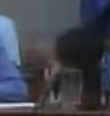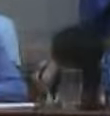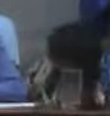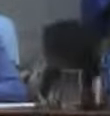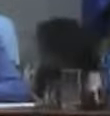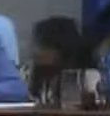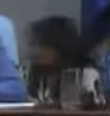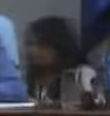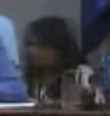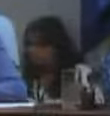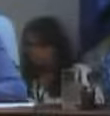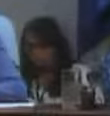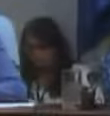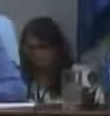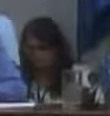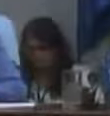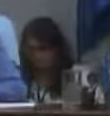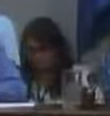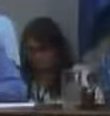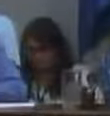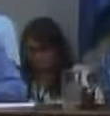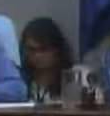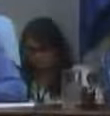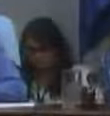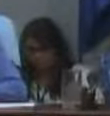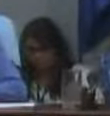ofício seja pertinente à X1,